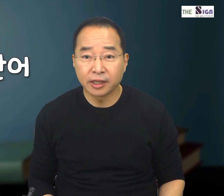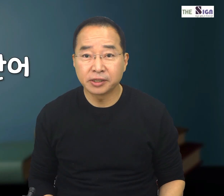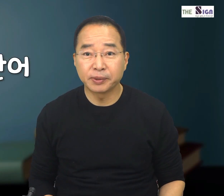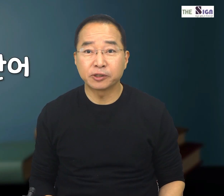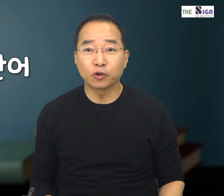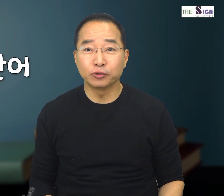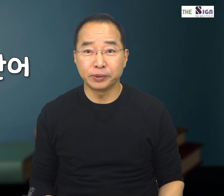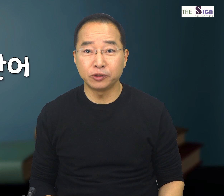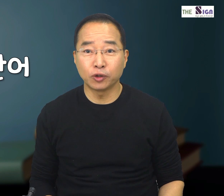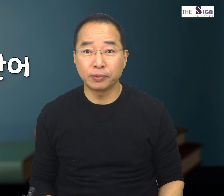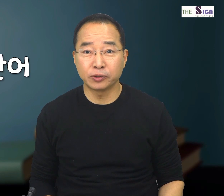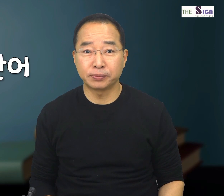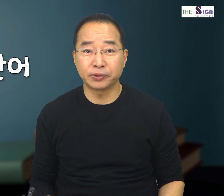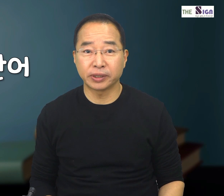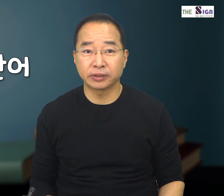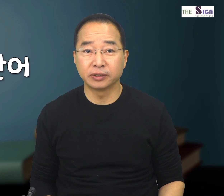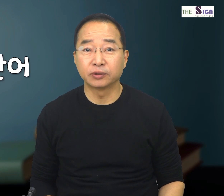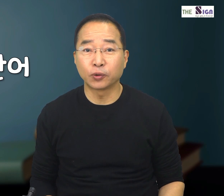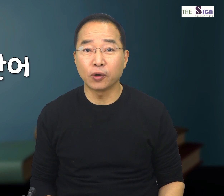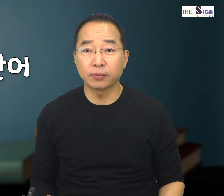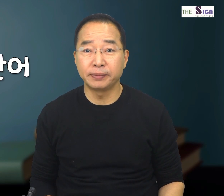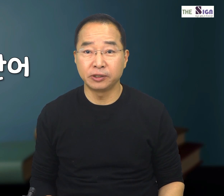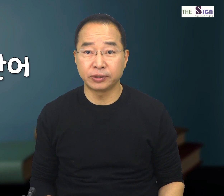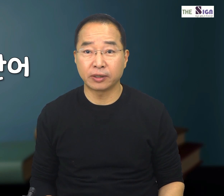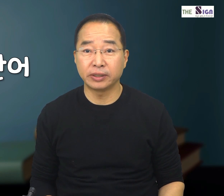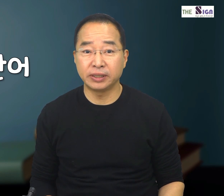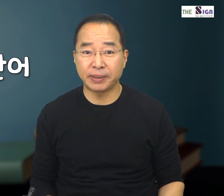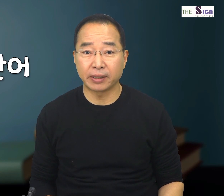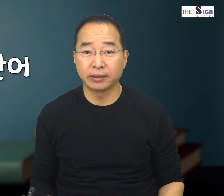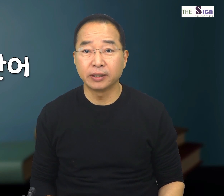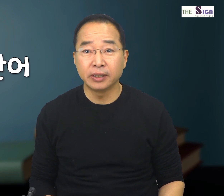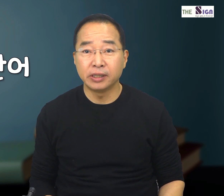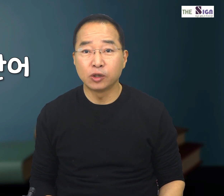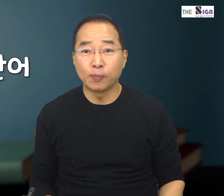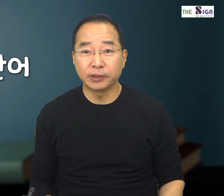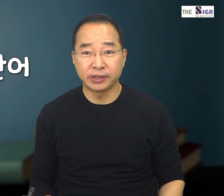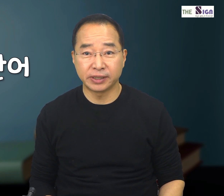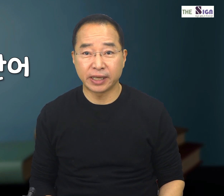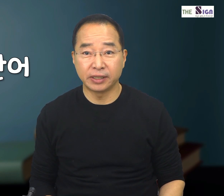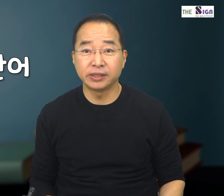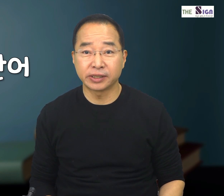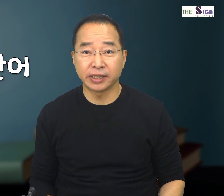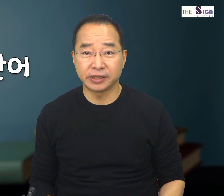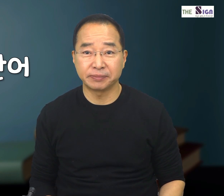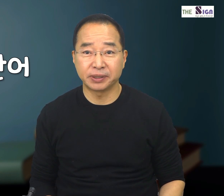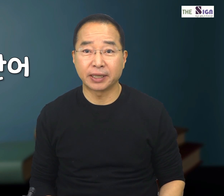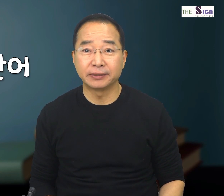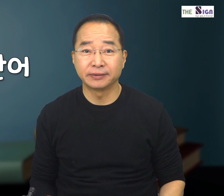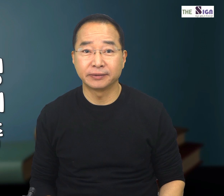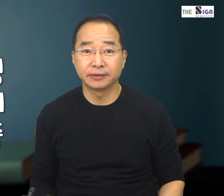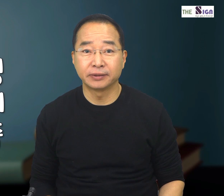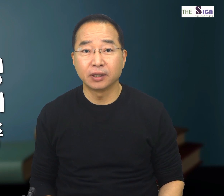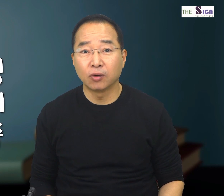안녕하십니까. 전국민 수어 배우기 프로젝트 통역 필수단어 200 7번째 시간을 시작하겠습니다.